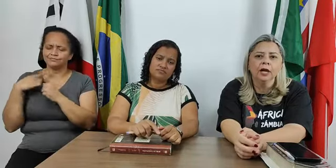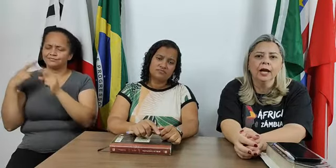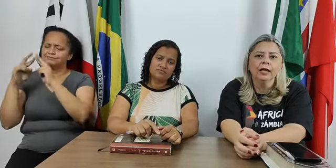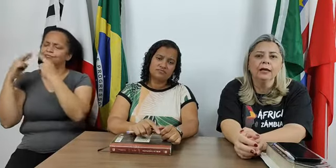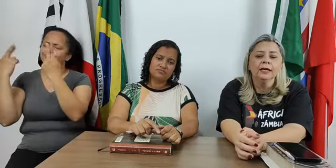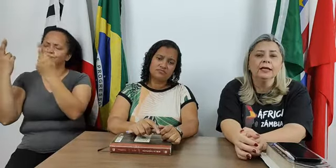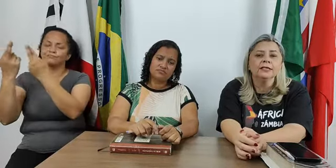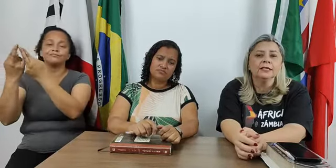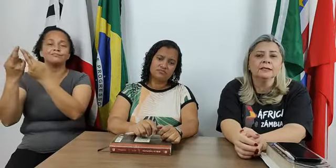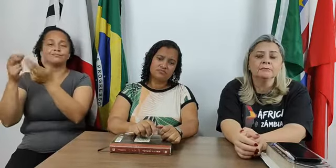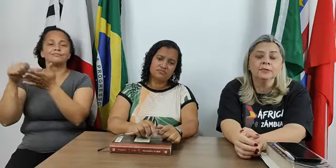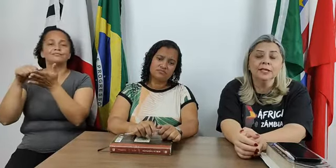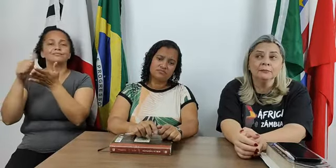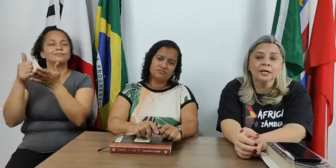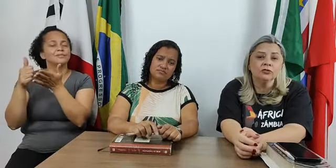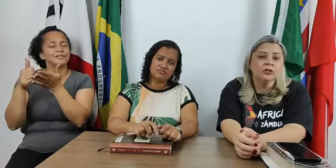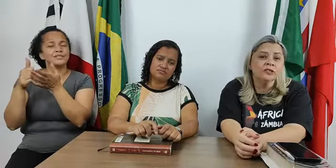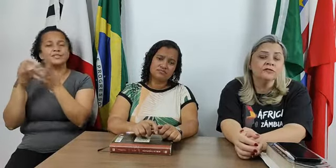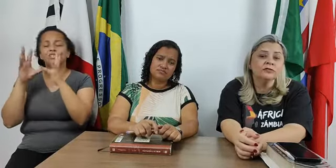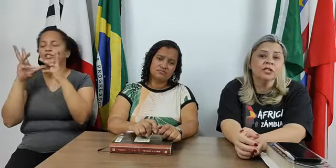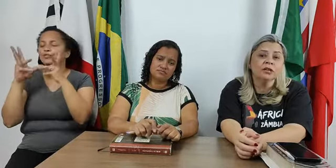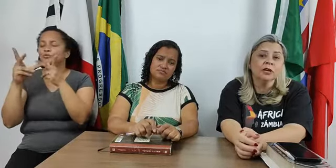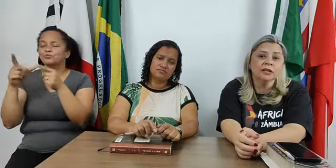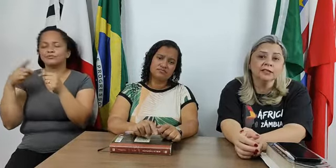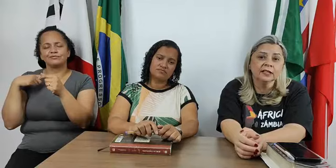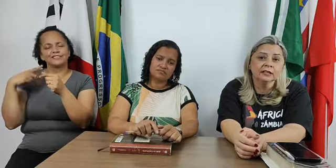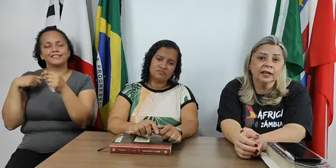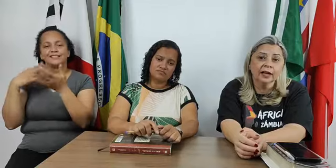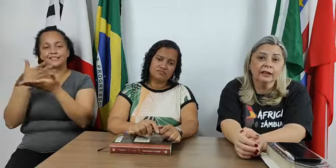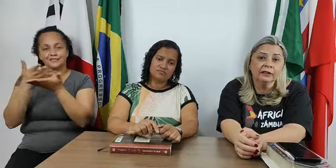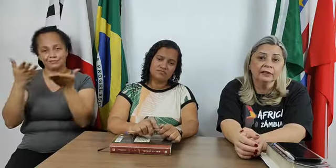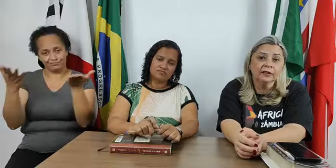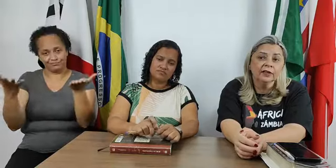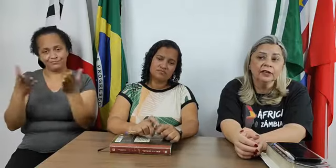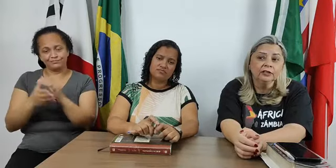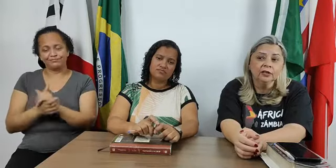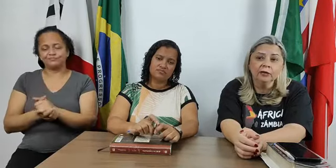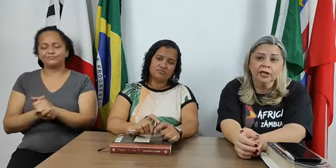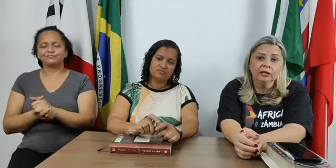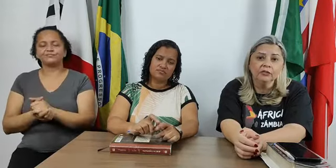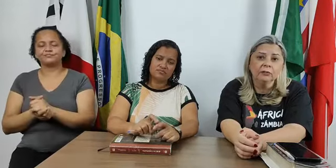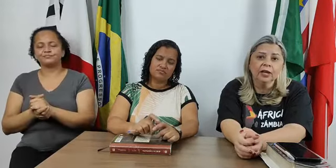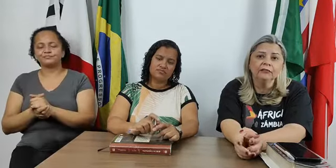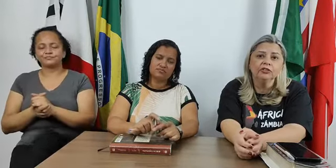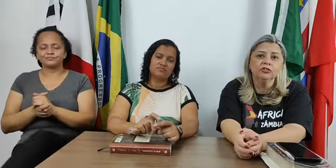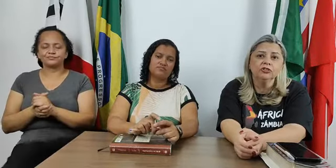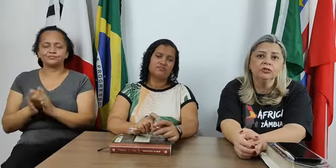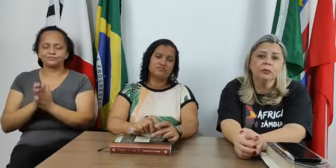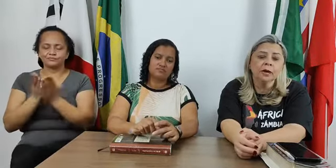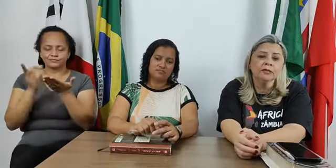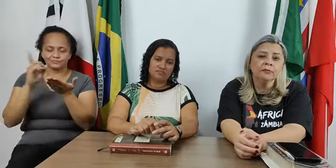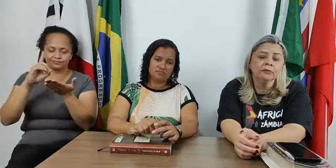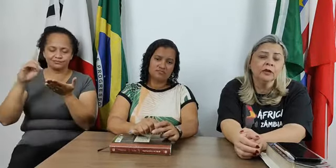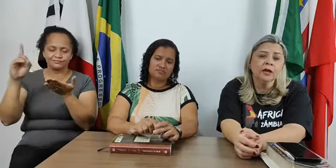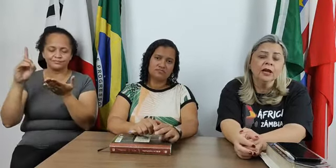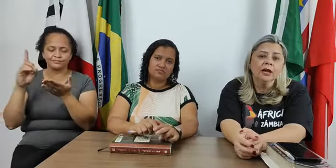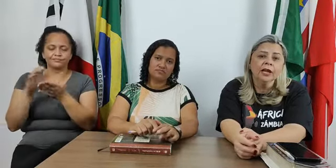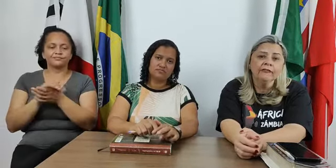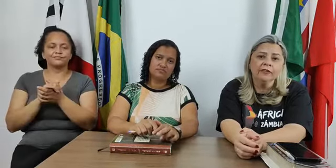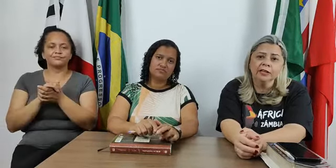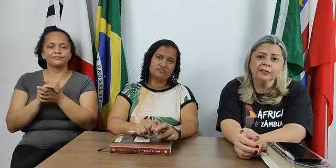primeiro lugar e as demais coisas vos serão acrescentadas. Então é isso, a palavra de hoje foi mais para